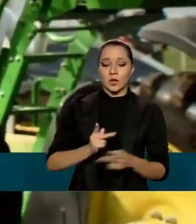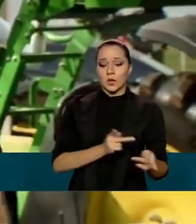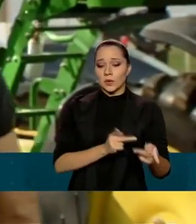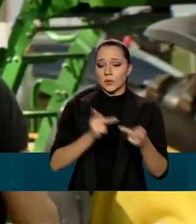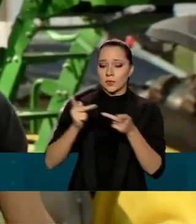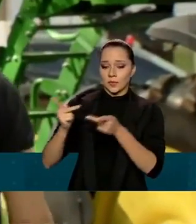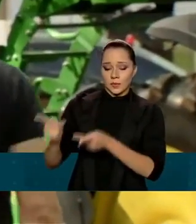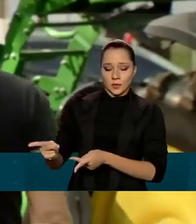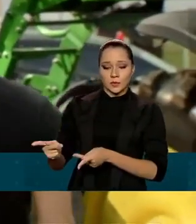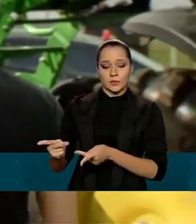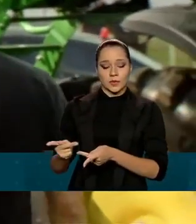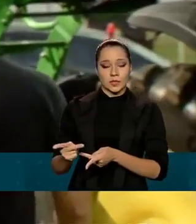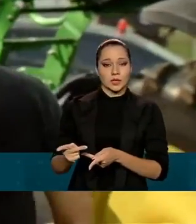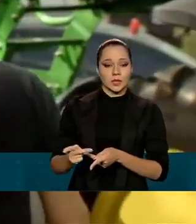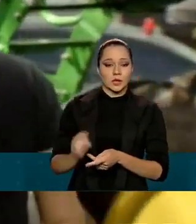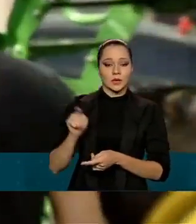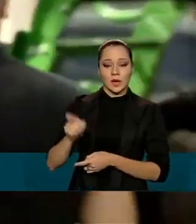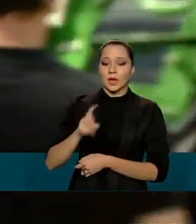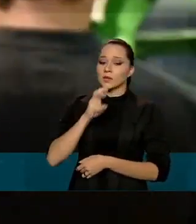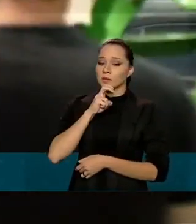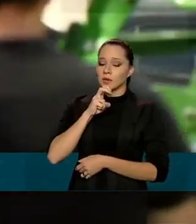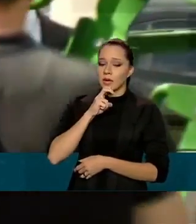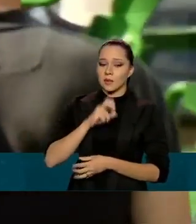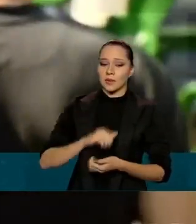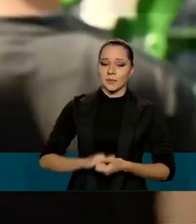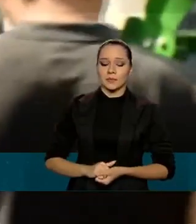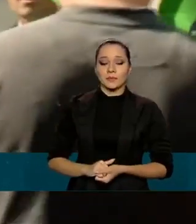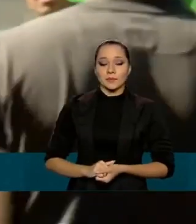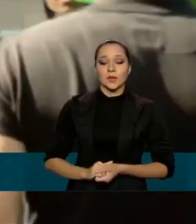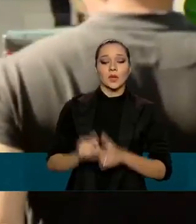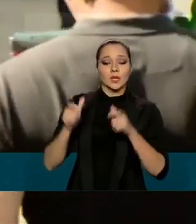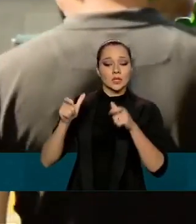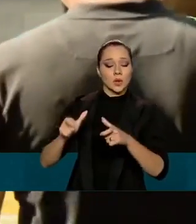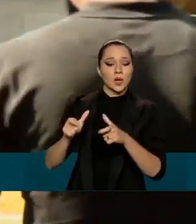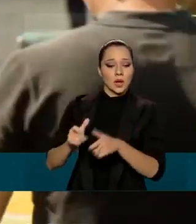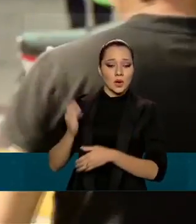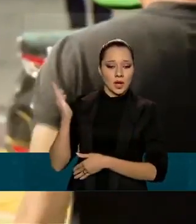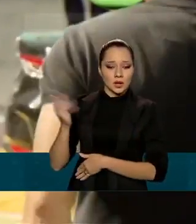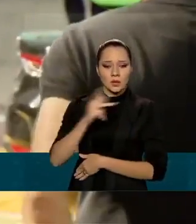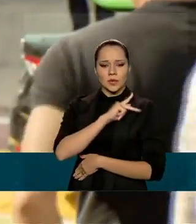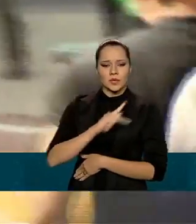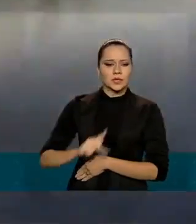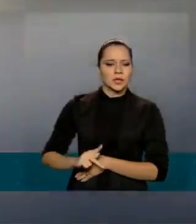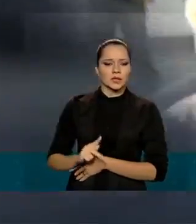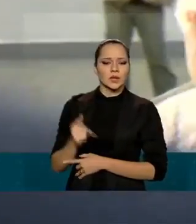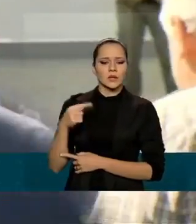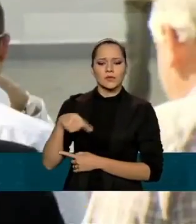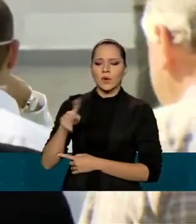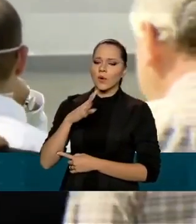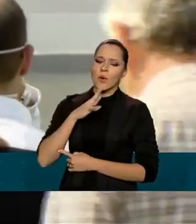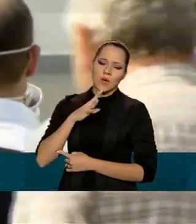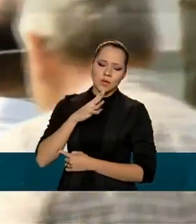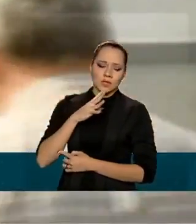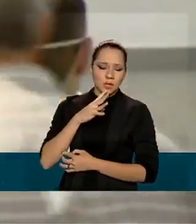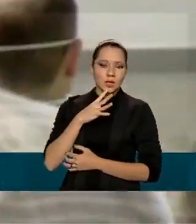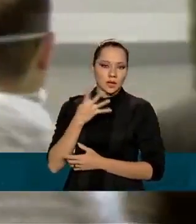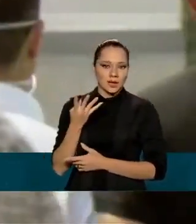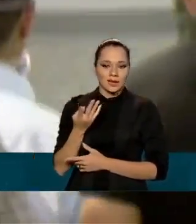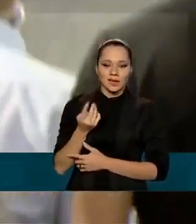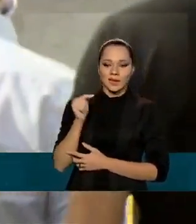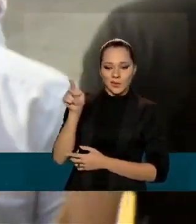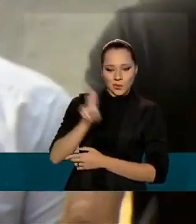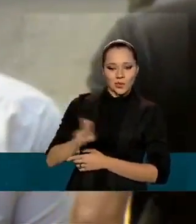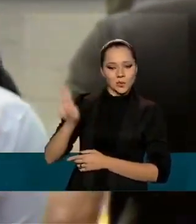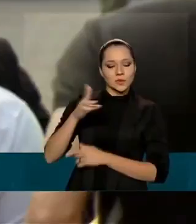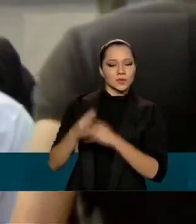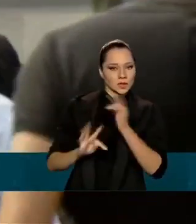neste momento, lá em Sorocaba. Nesse local especificamente, o presidente foi conhecer, né, o